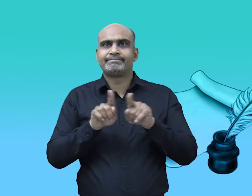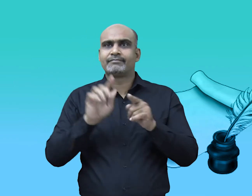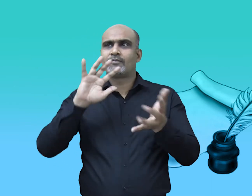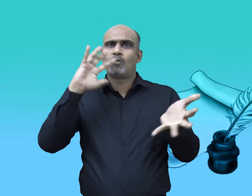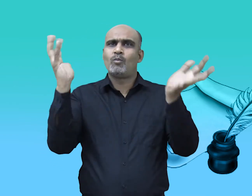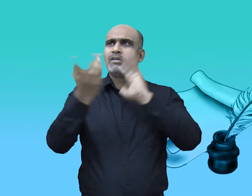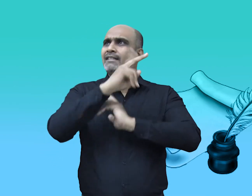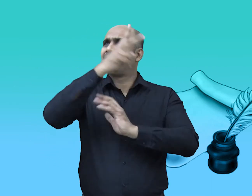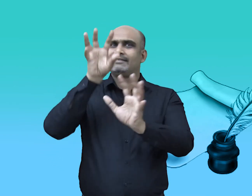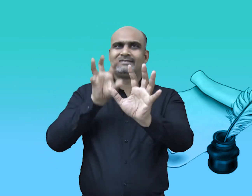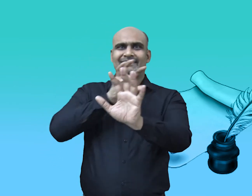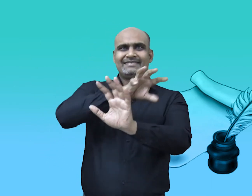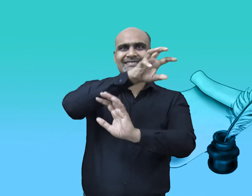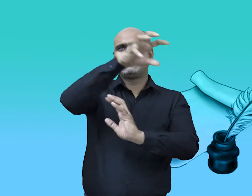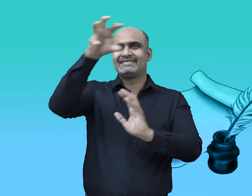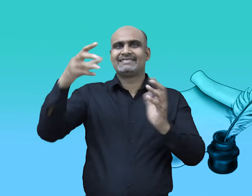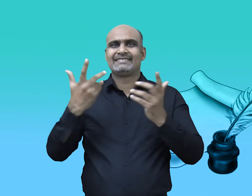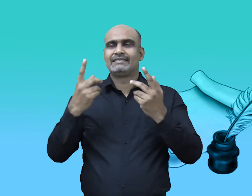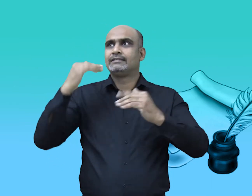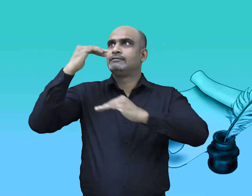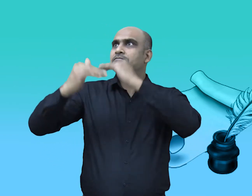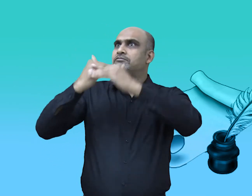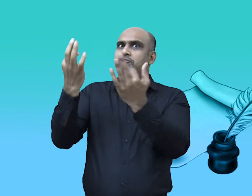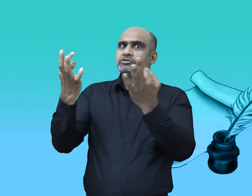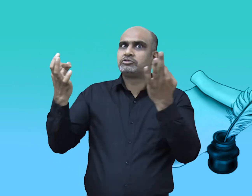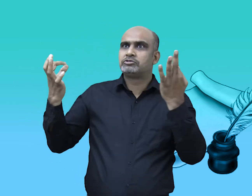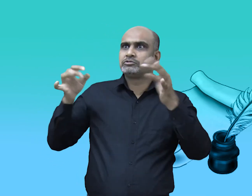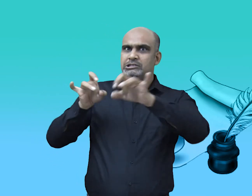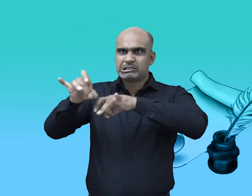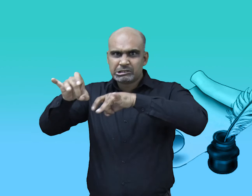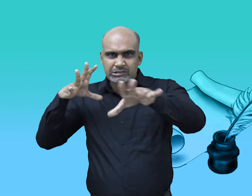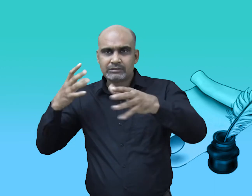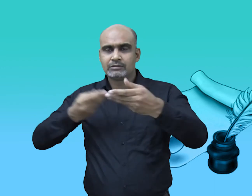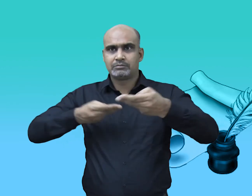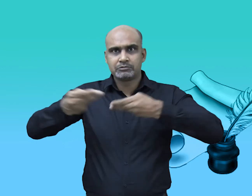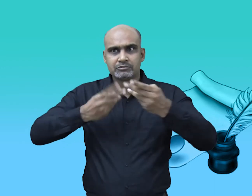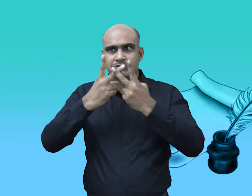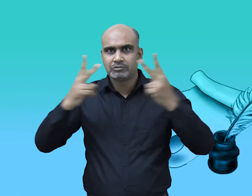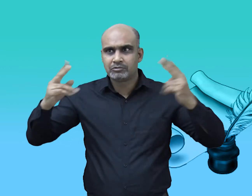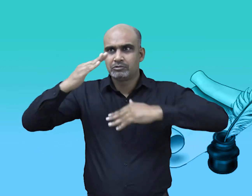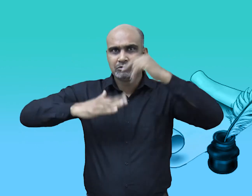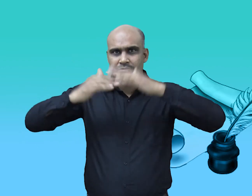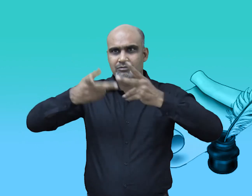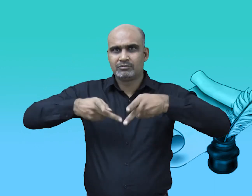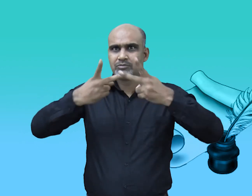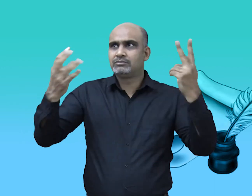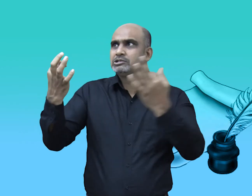कि दुनिया के सभी विकसित देश नई नई तकनीकों के जरिए नई ऊंचाइयों को छू रहे हैं